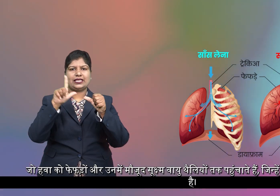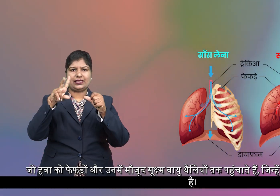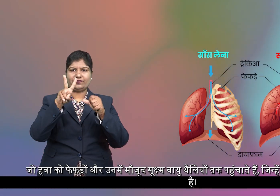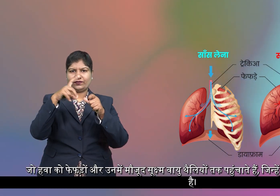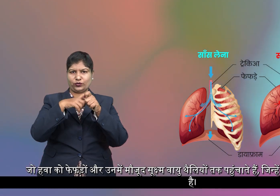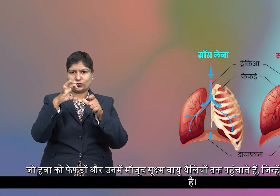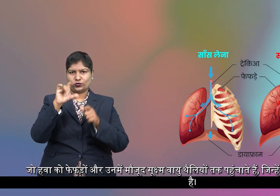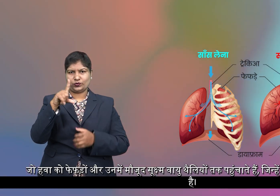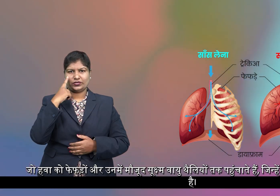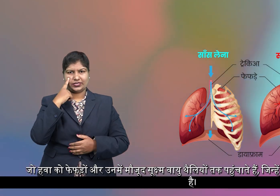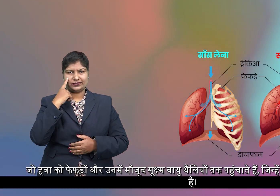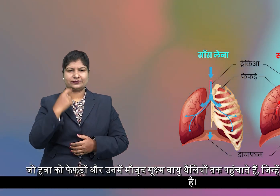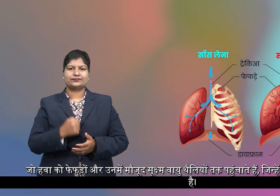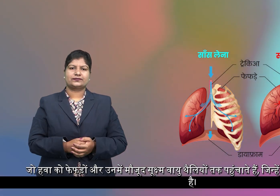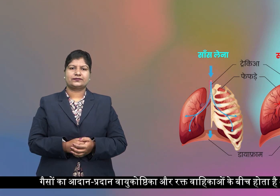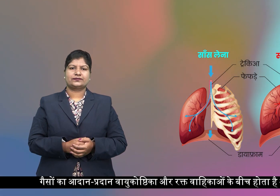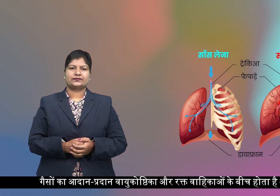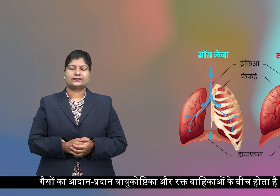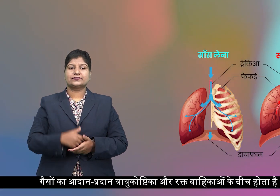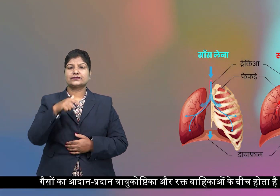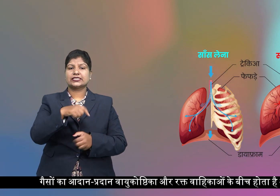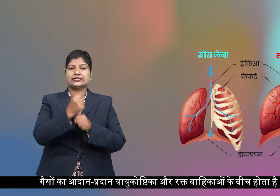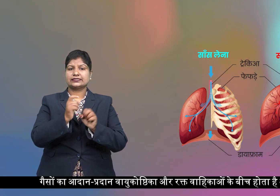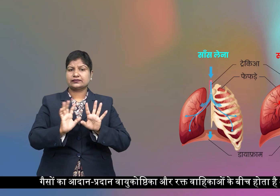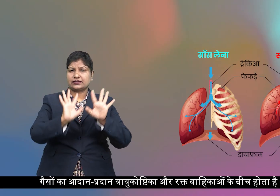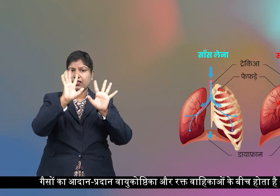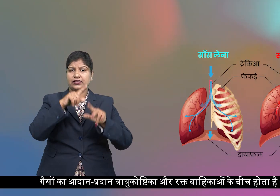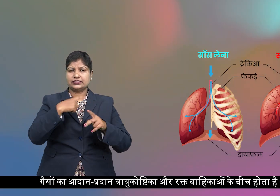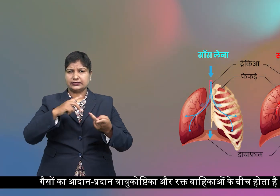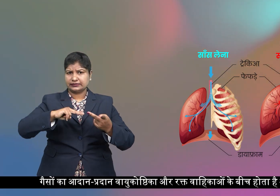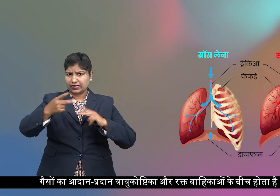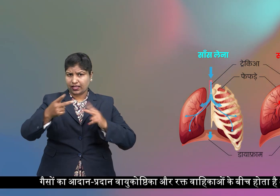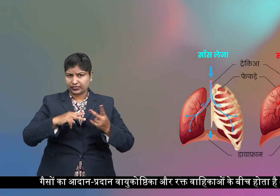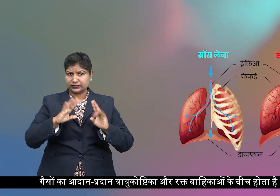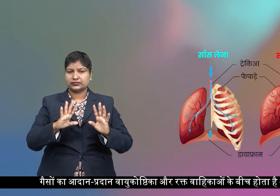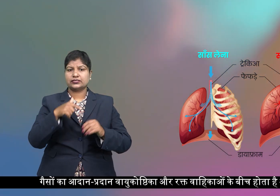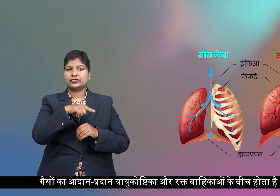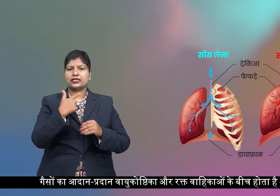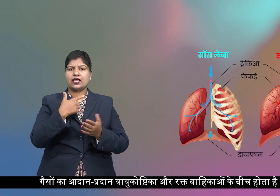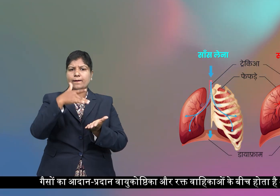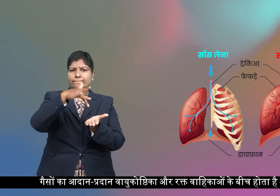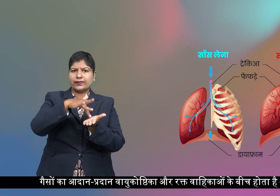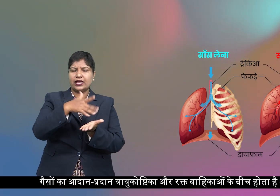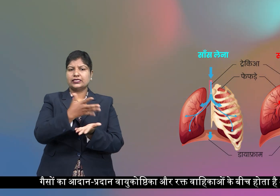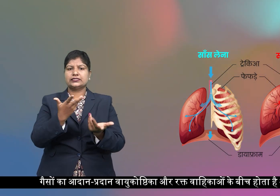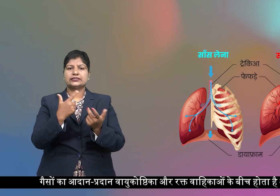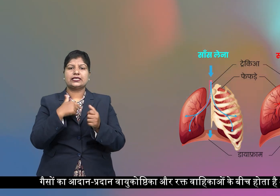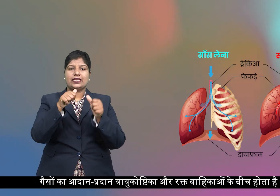वायु कोशिका कहा जाता है। गैसों का आदान प्रदान वायु कोशिका और